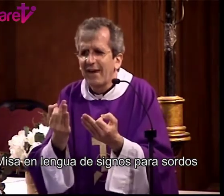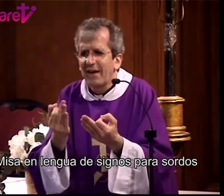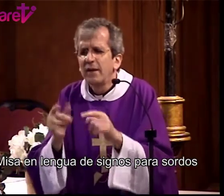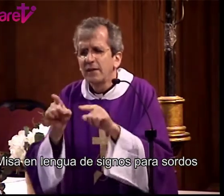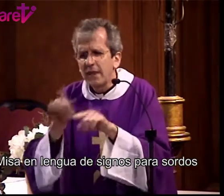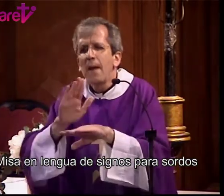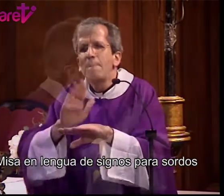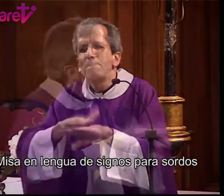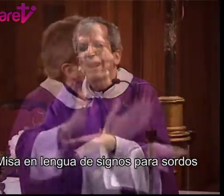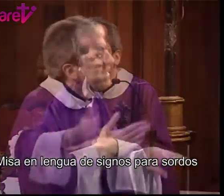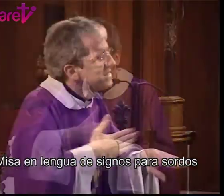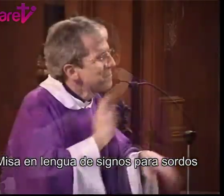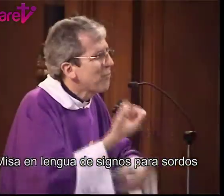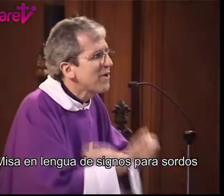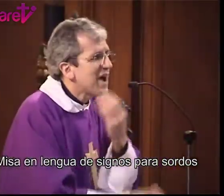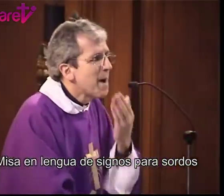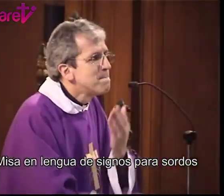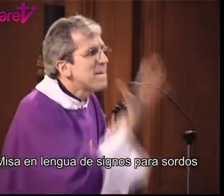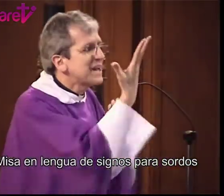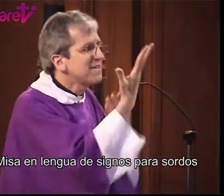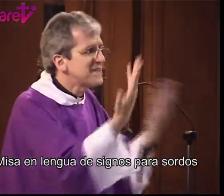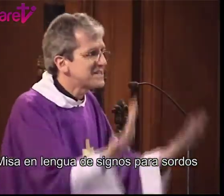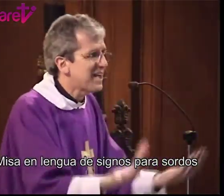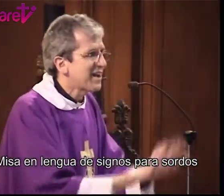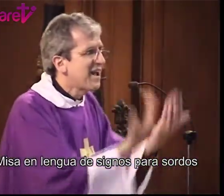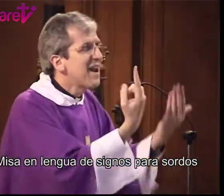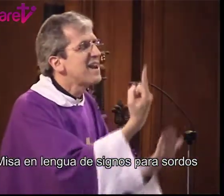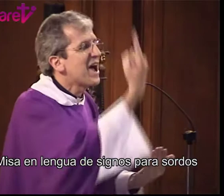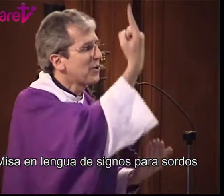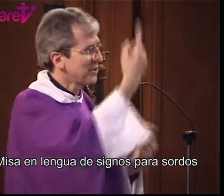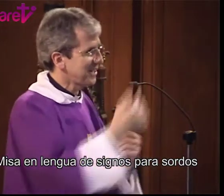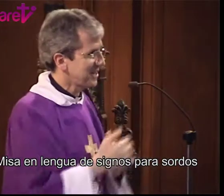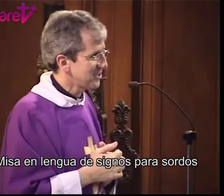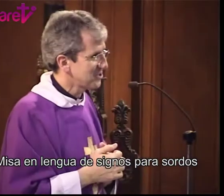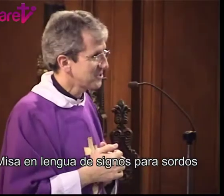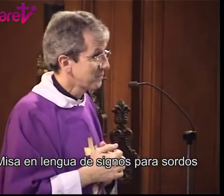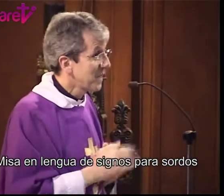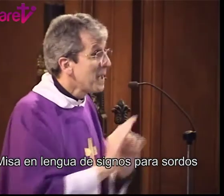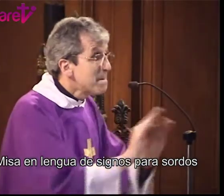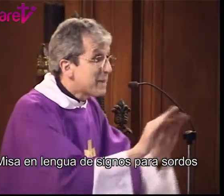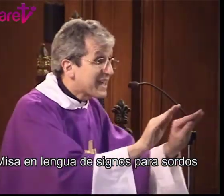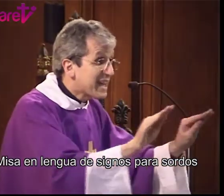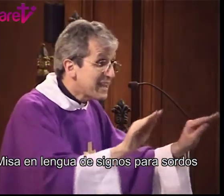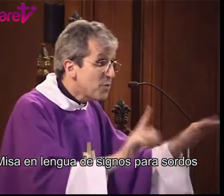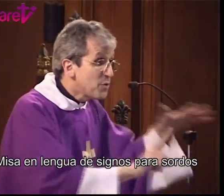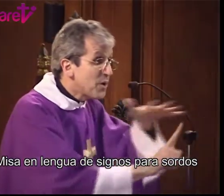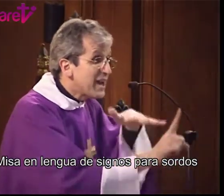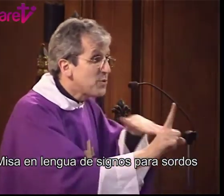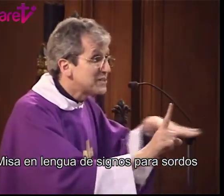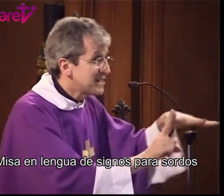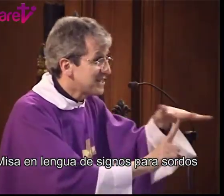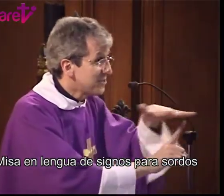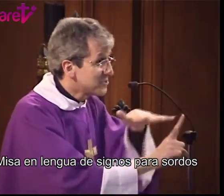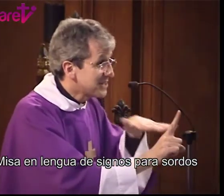de qué? Dice, para que se pueda manifestar la gloria de Dios. para que cada uno en nuestras